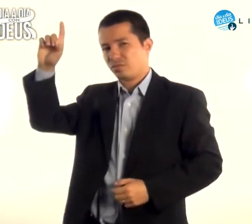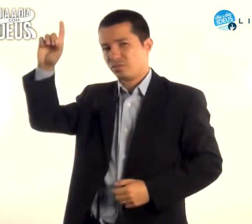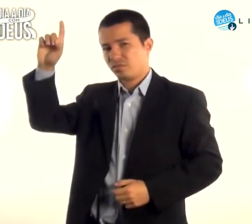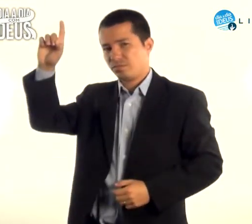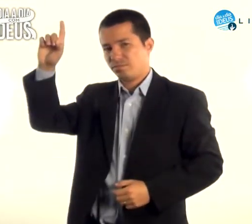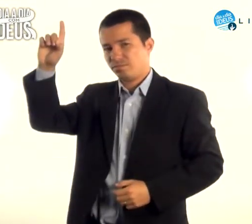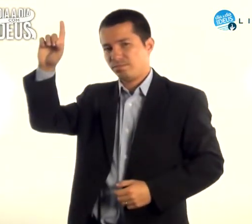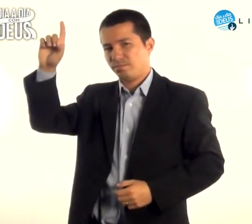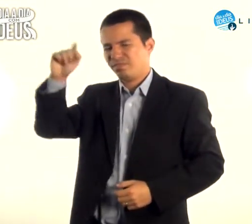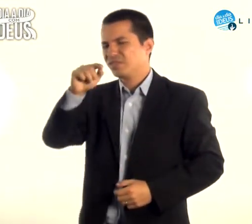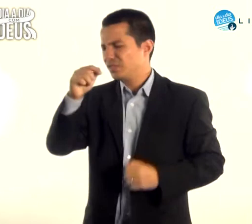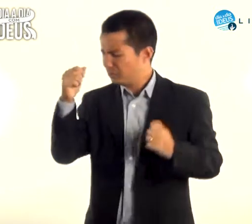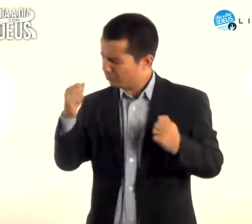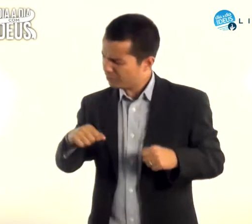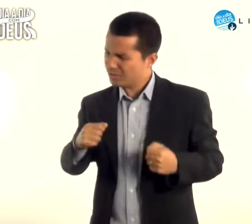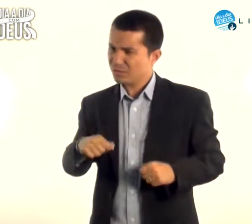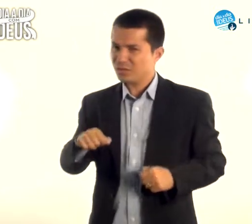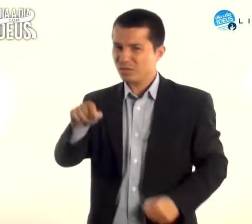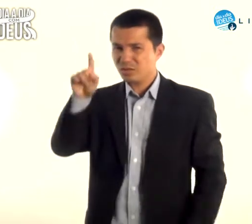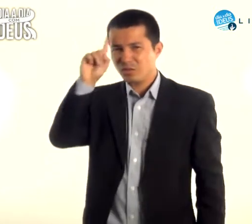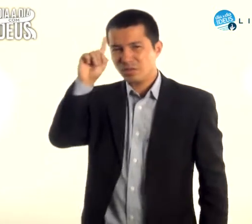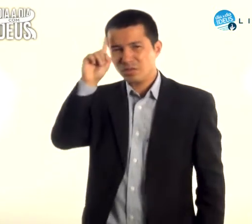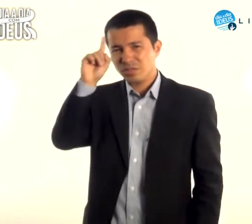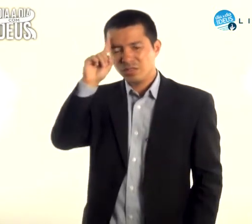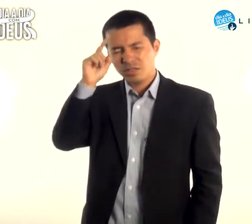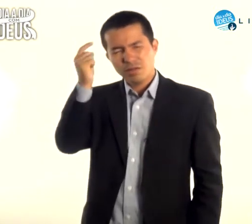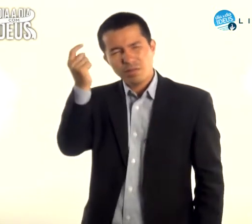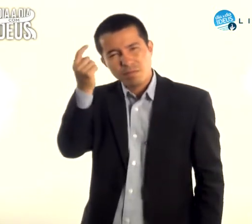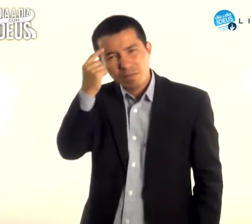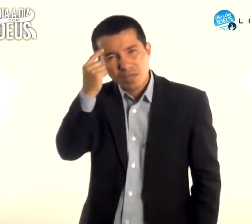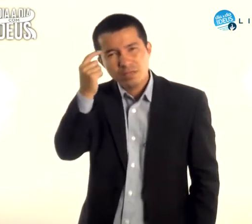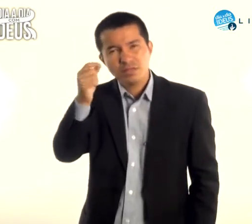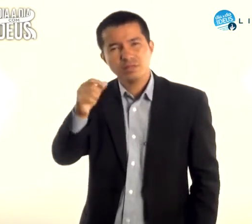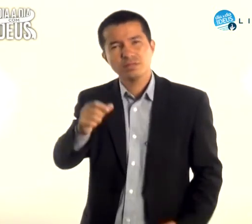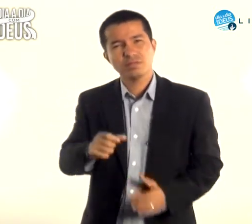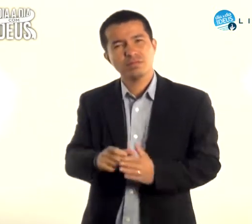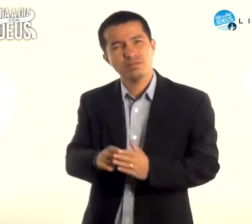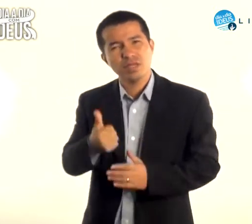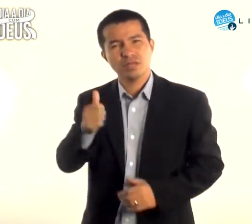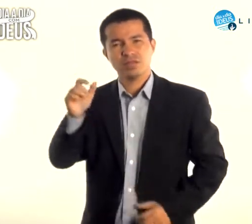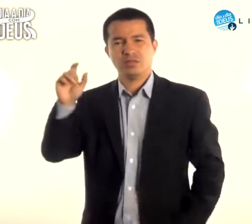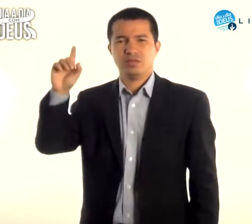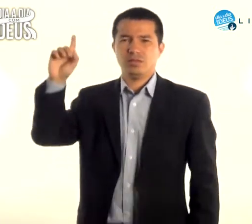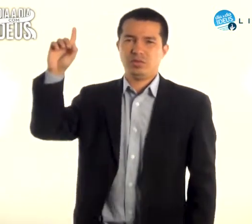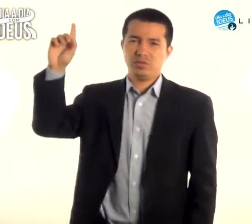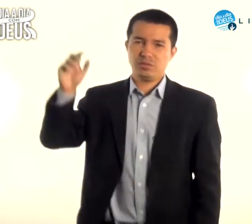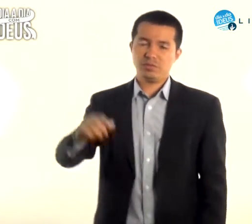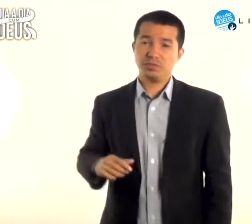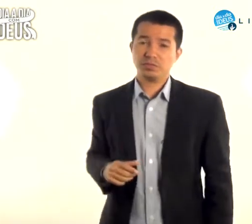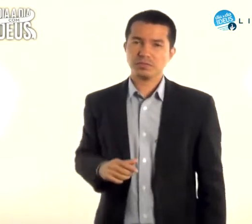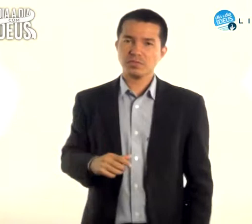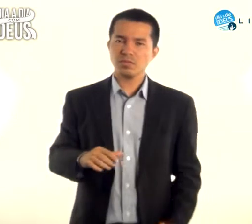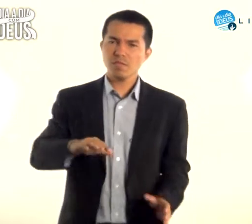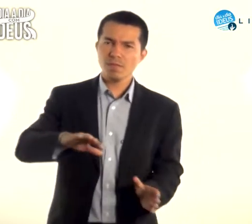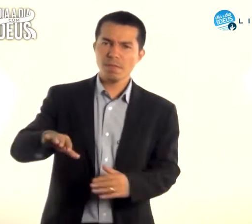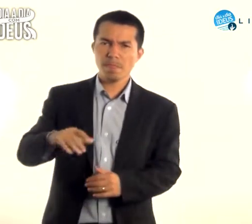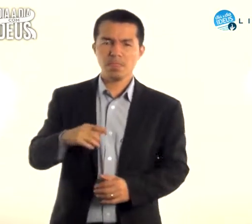coração, no teu dia a dia. Outro dia, eu decidi, há uns meses